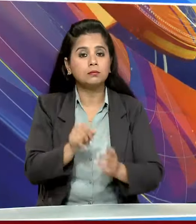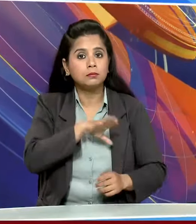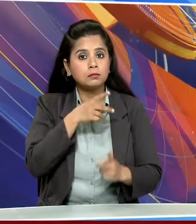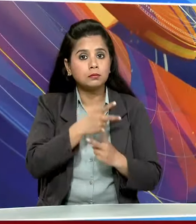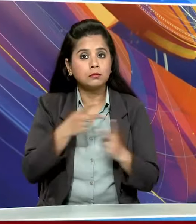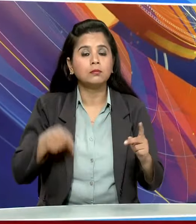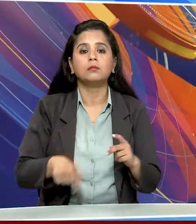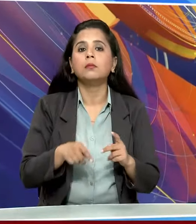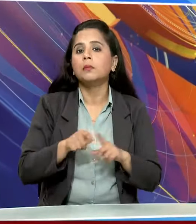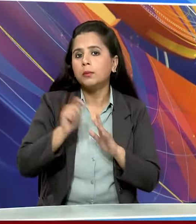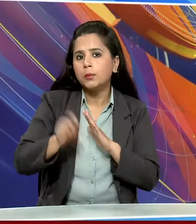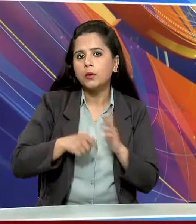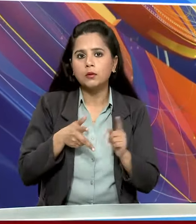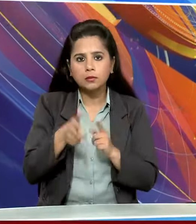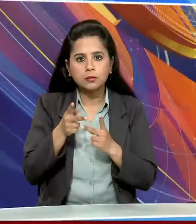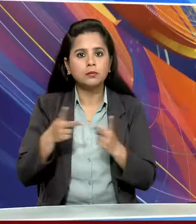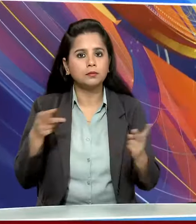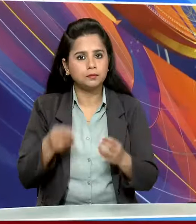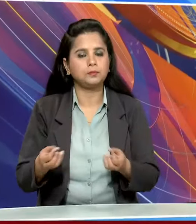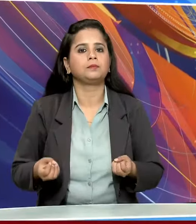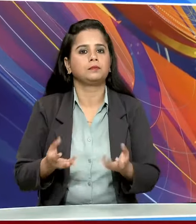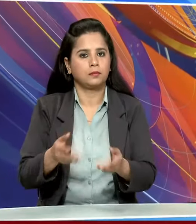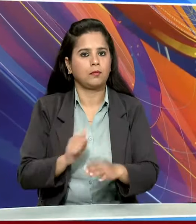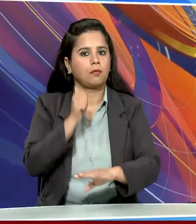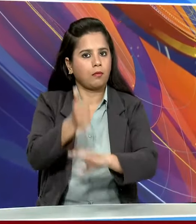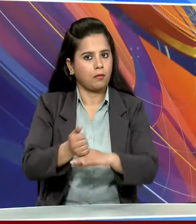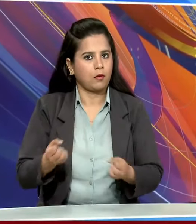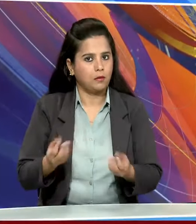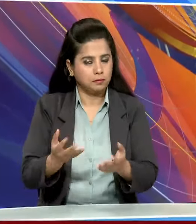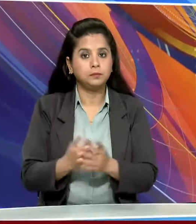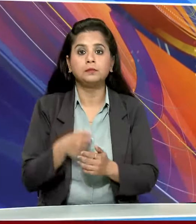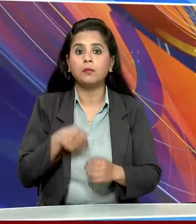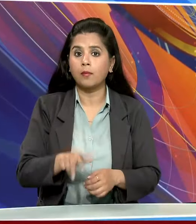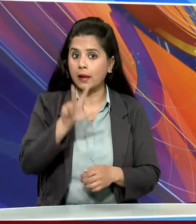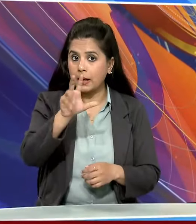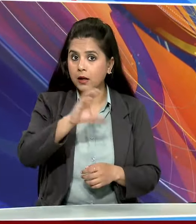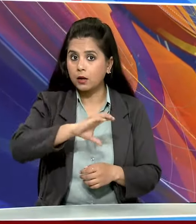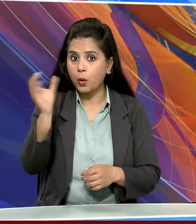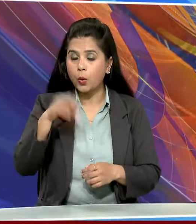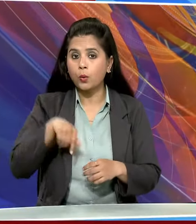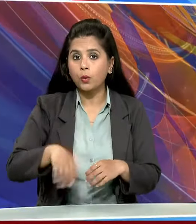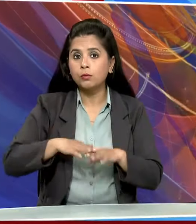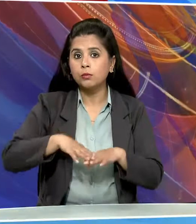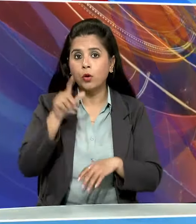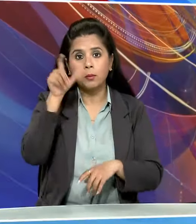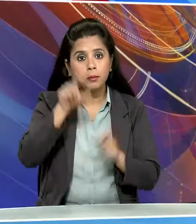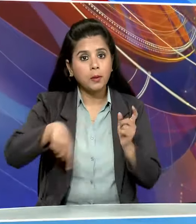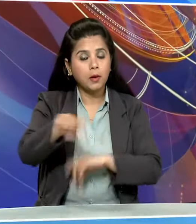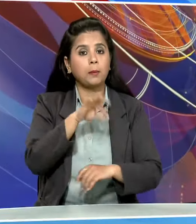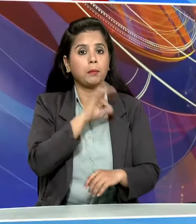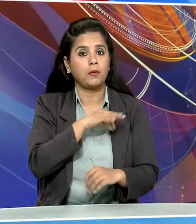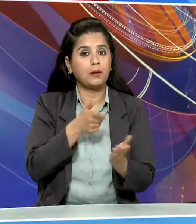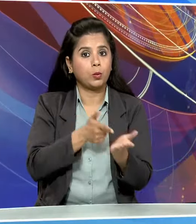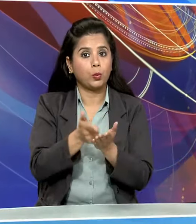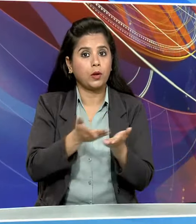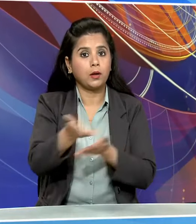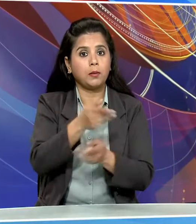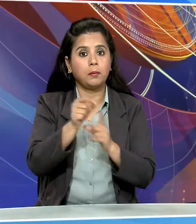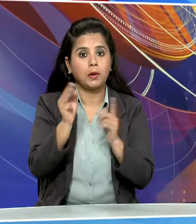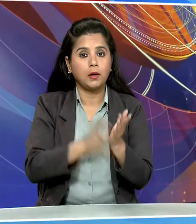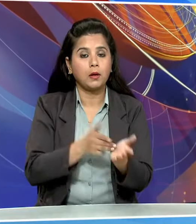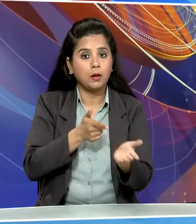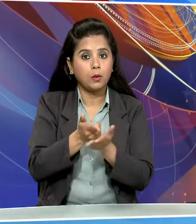विभिन्न विकास परियोजनाओं का करेंगे उद्घाटन और शिलान्यास। 8 करोड़ से अधिक लाभार्थी किसानों को पीएम